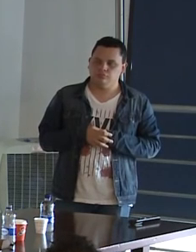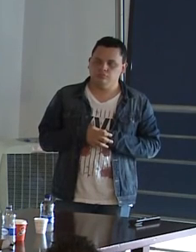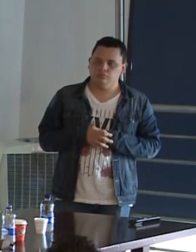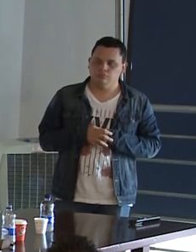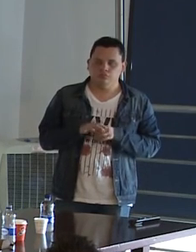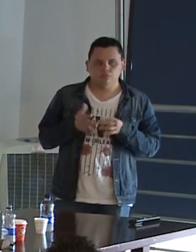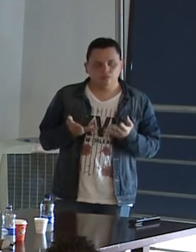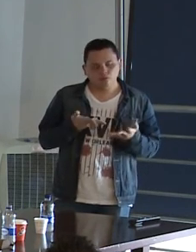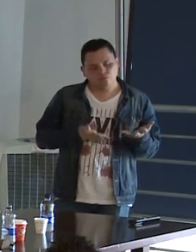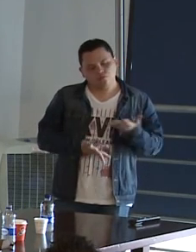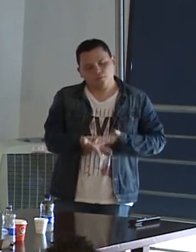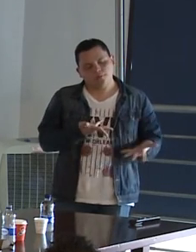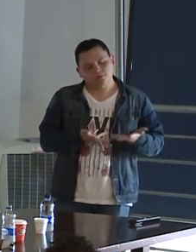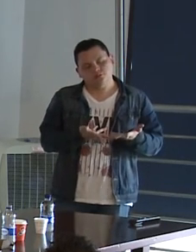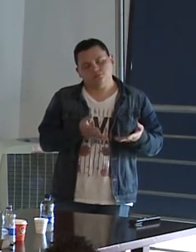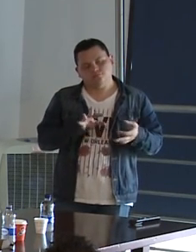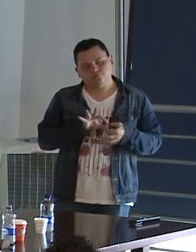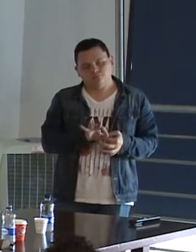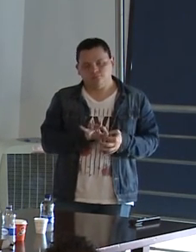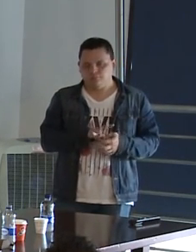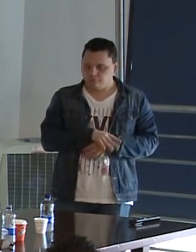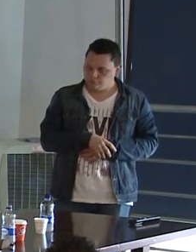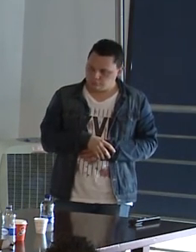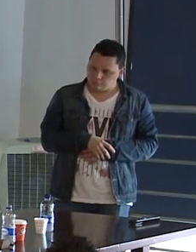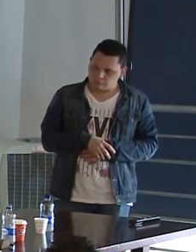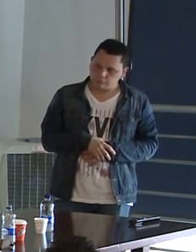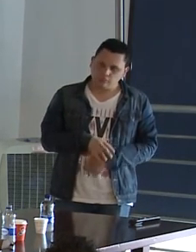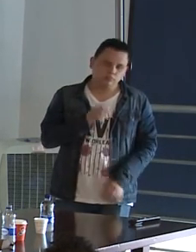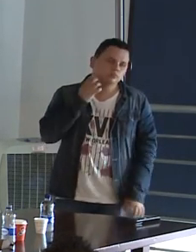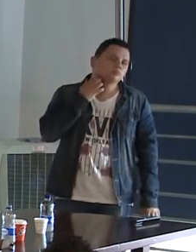de convergencias.